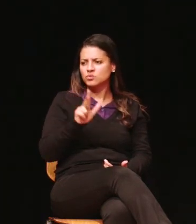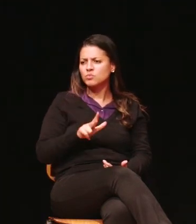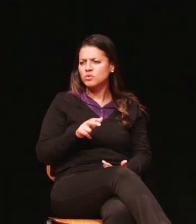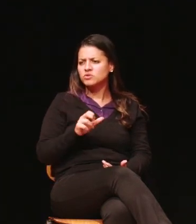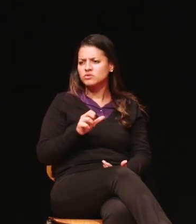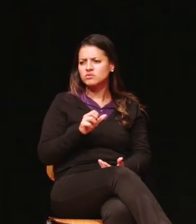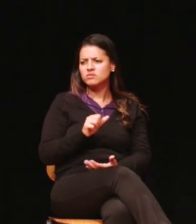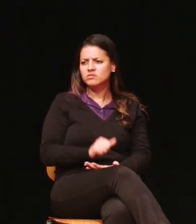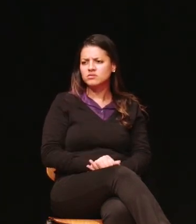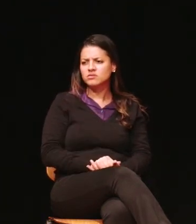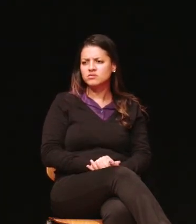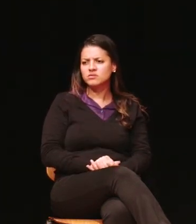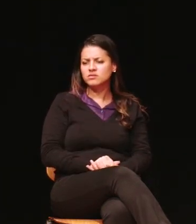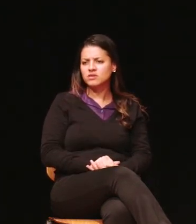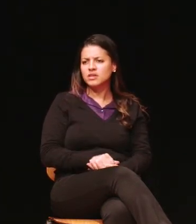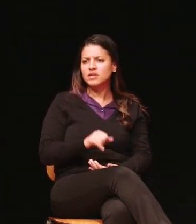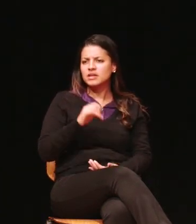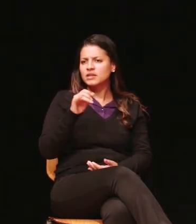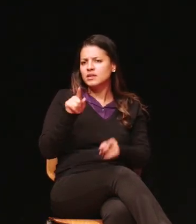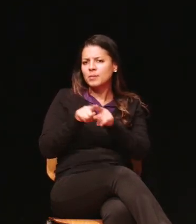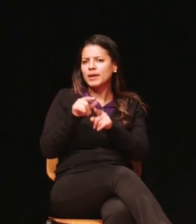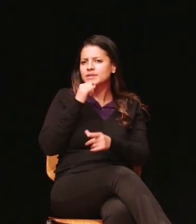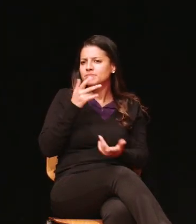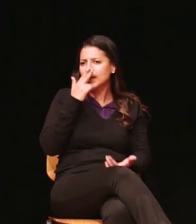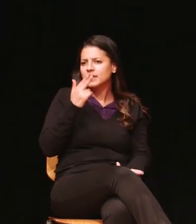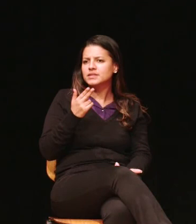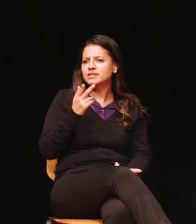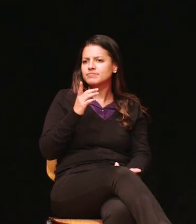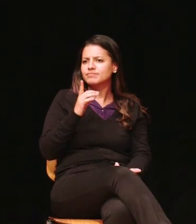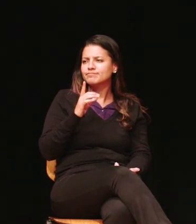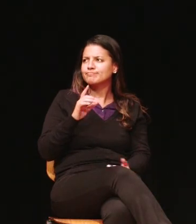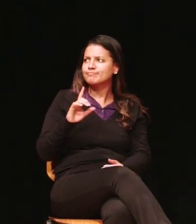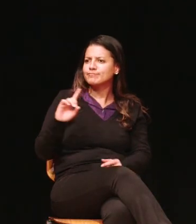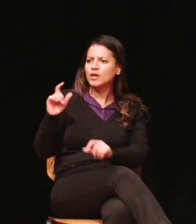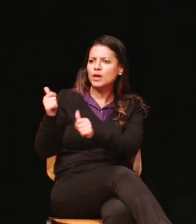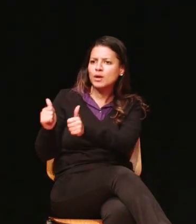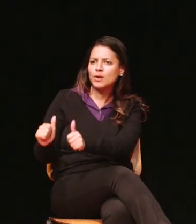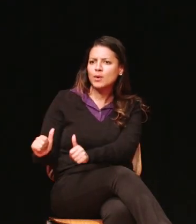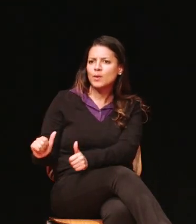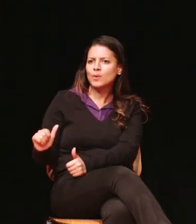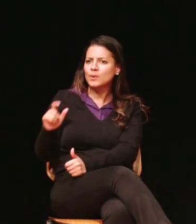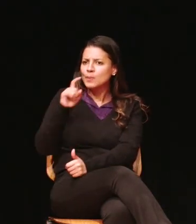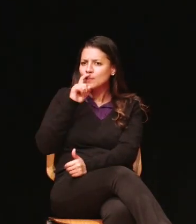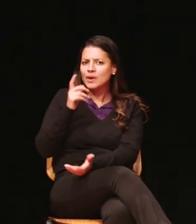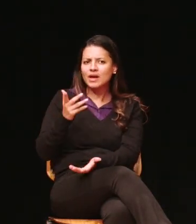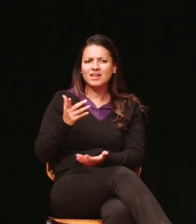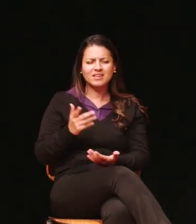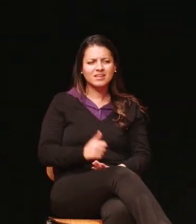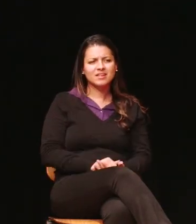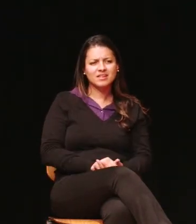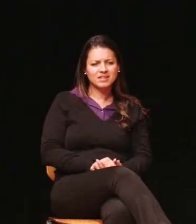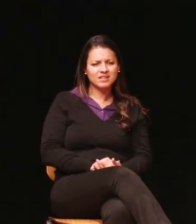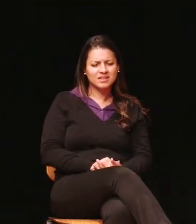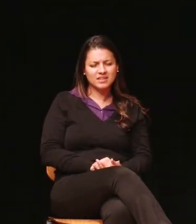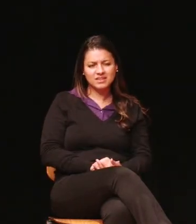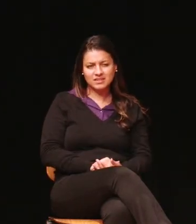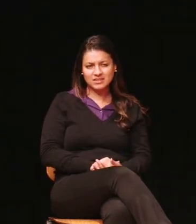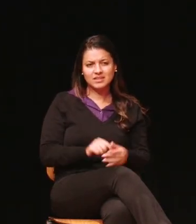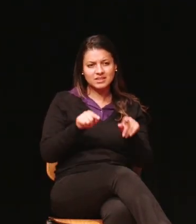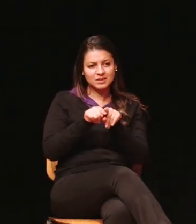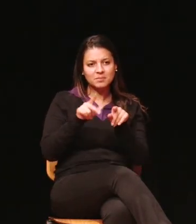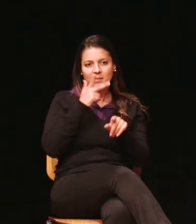um pequeno Deus Pai do século XVI, que era um topo de um altar